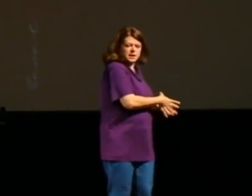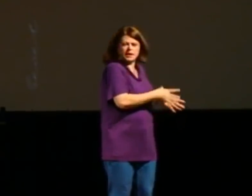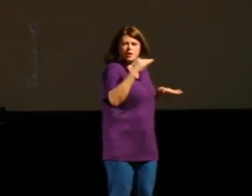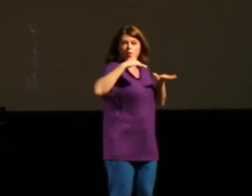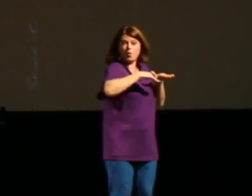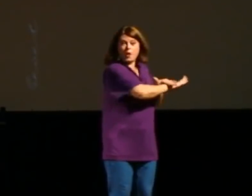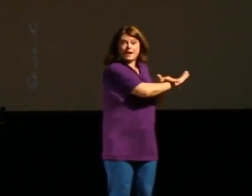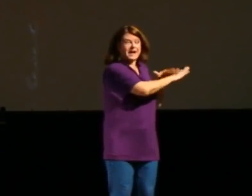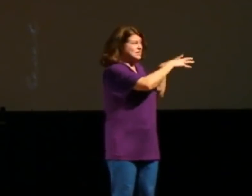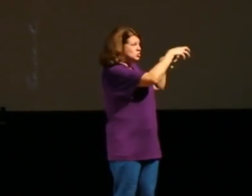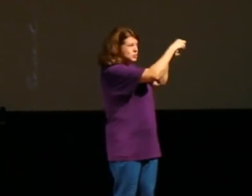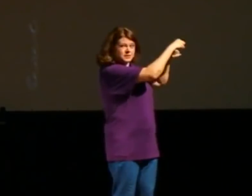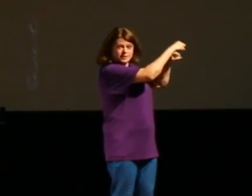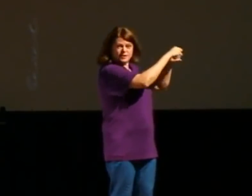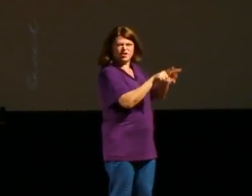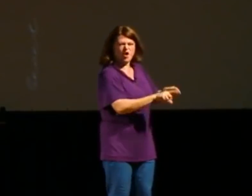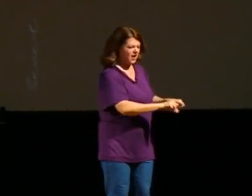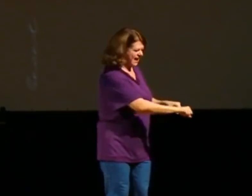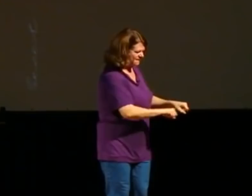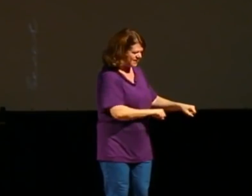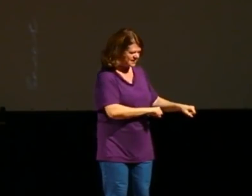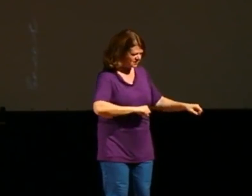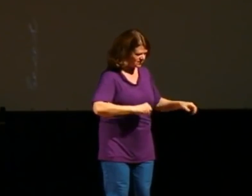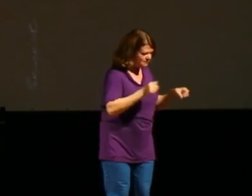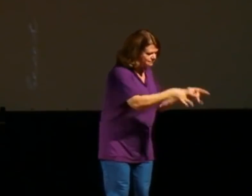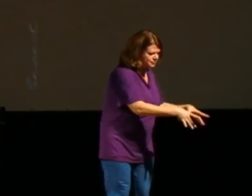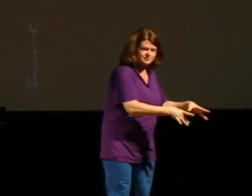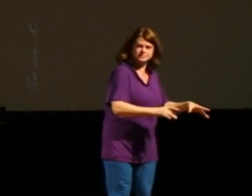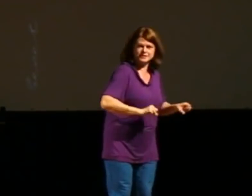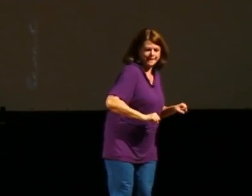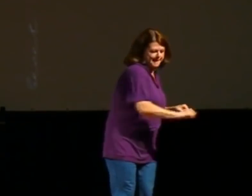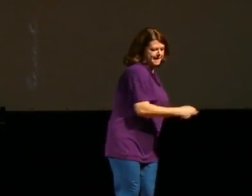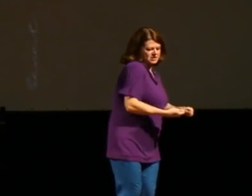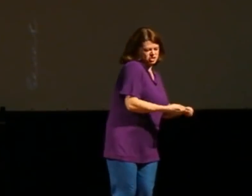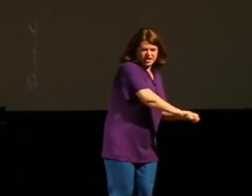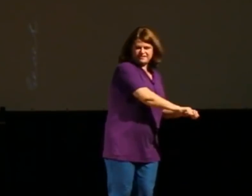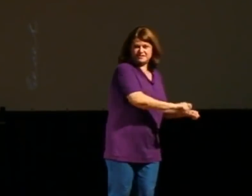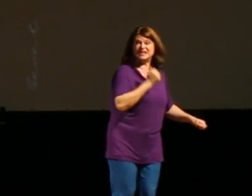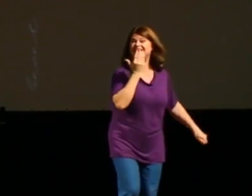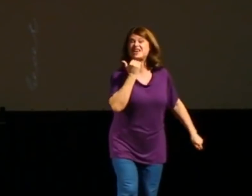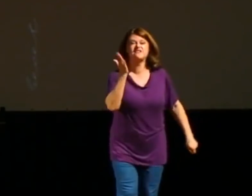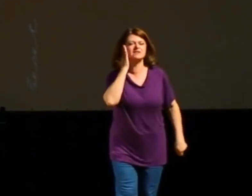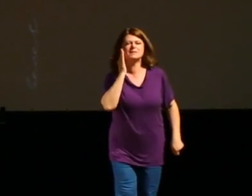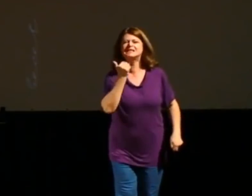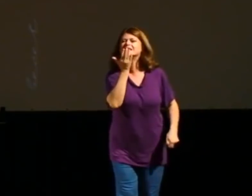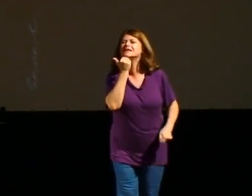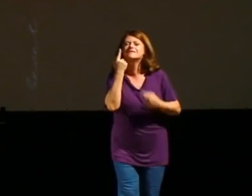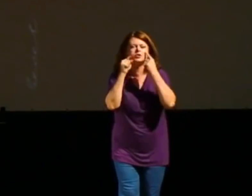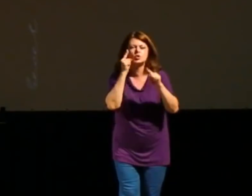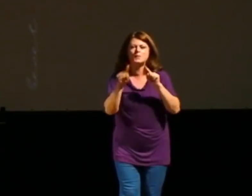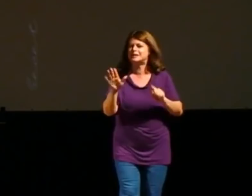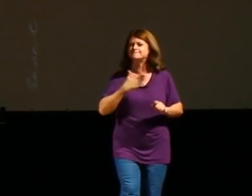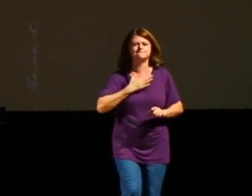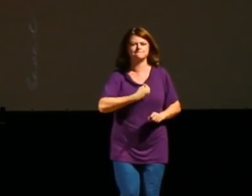dentro das sombras de uma gaveta. Vou pegar a chave, vou trancar. Eu vou botar num cofre. Ninguém nunca vai saber.